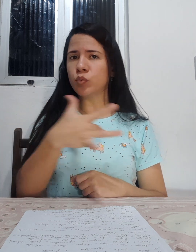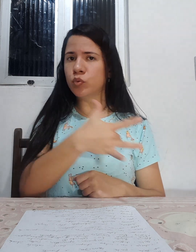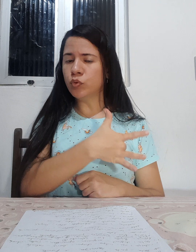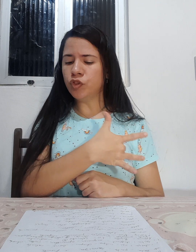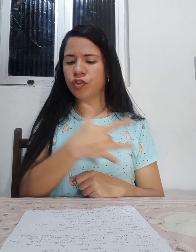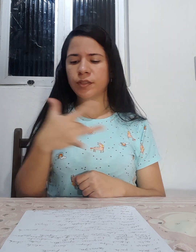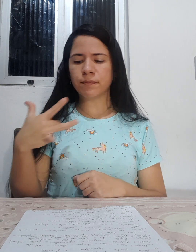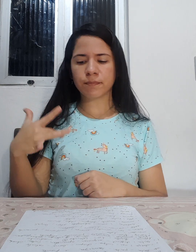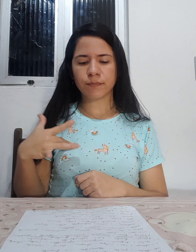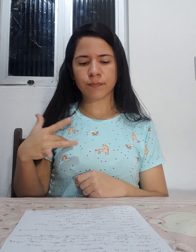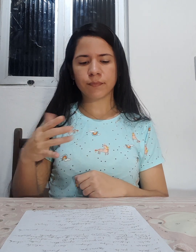saúde.